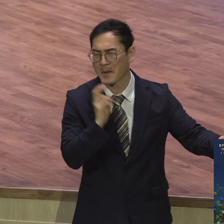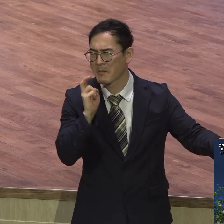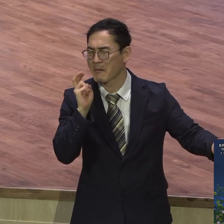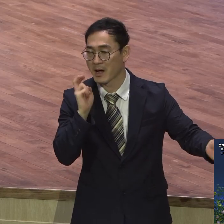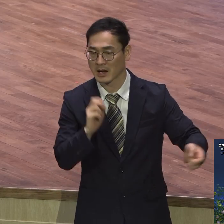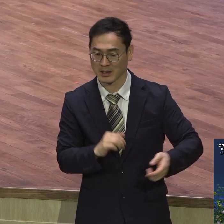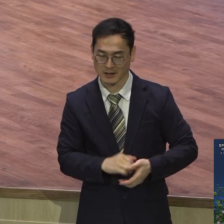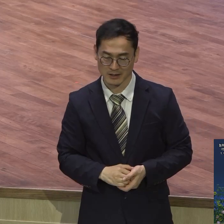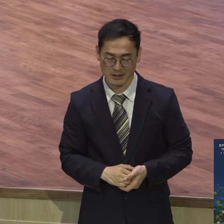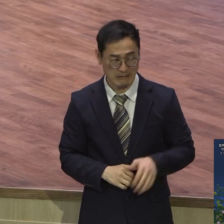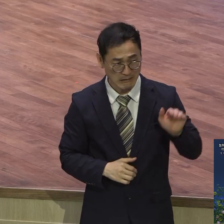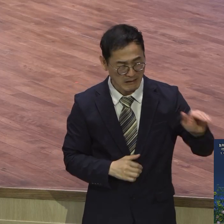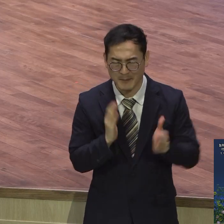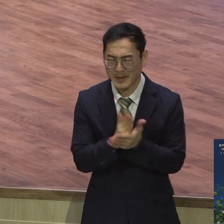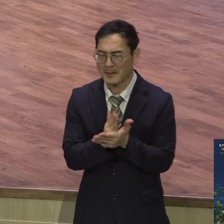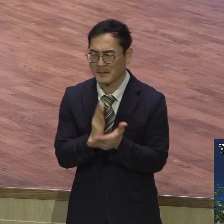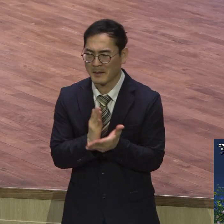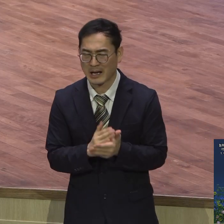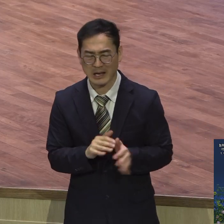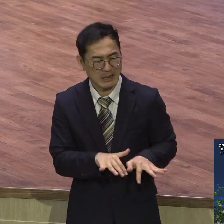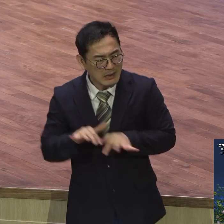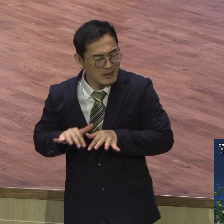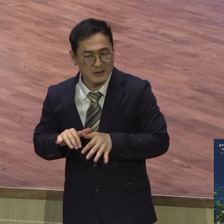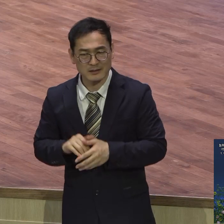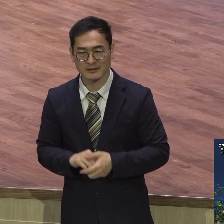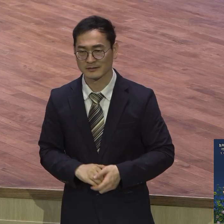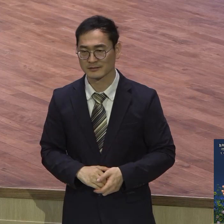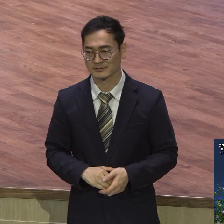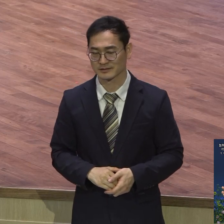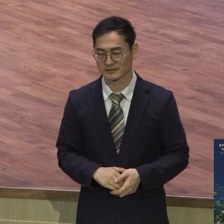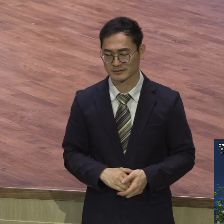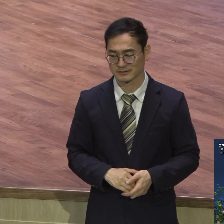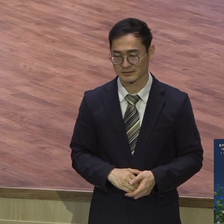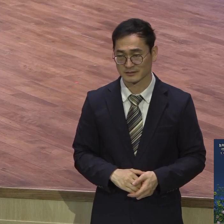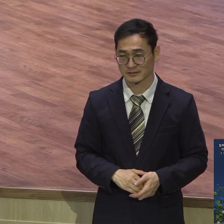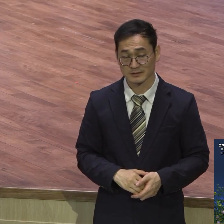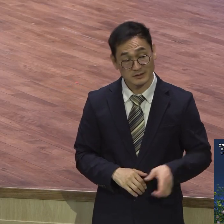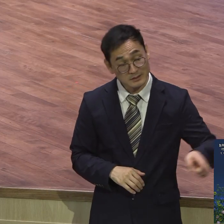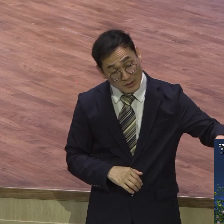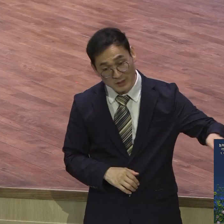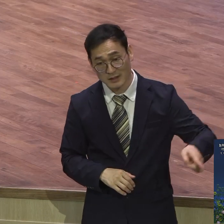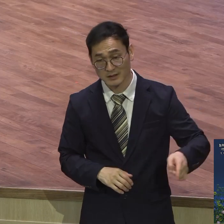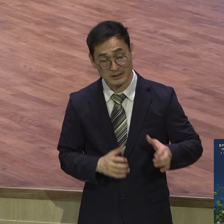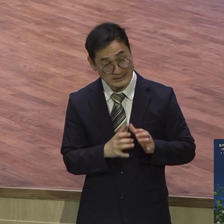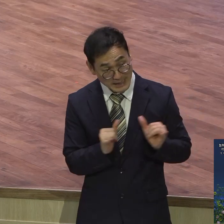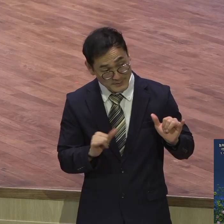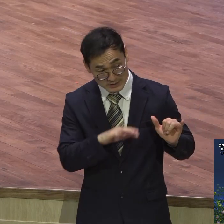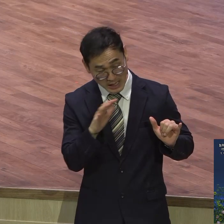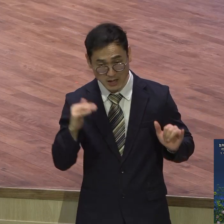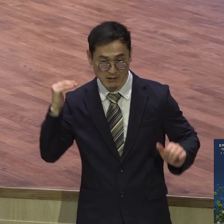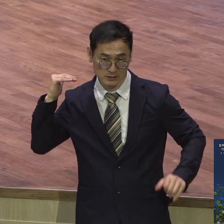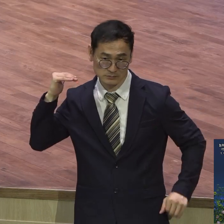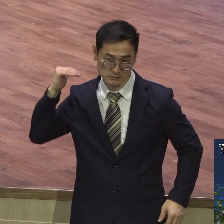손도 대지 말자. 그리고 그곳에는 기골이 장대한 이 안악자손들이